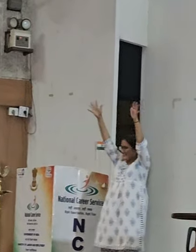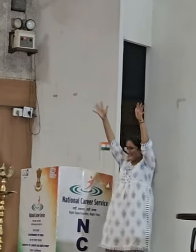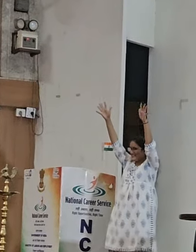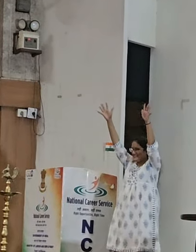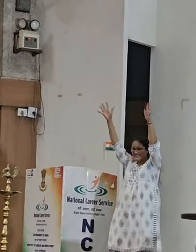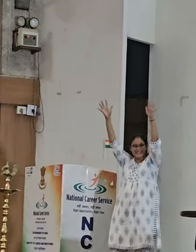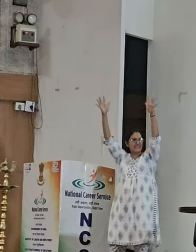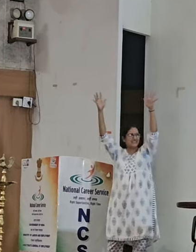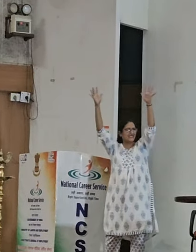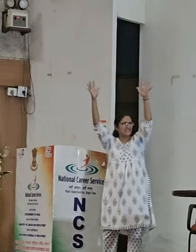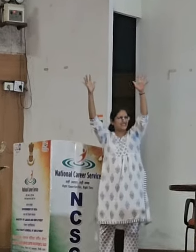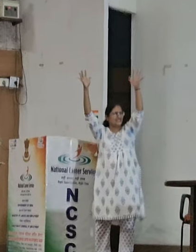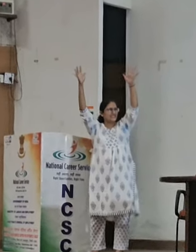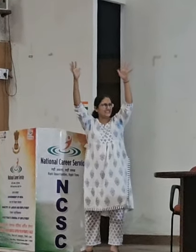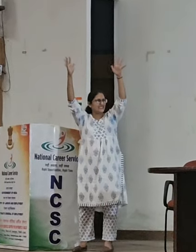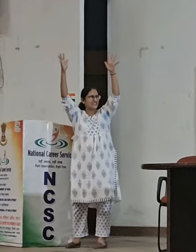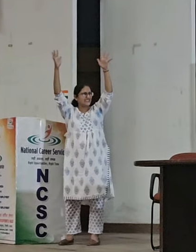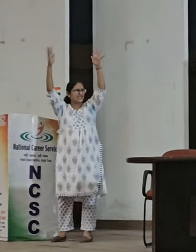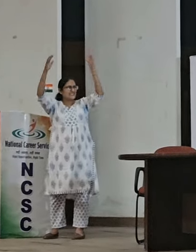हिमांशी के द्वारा। सो प्लीज क्या